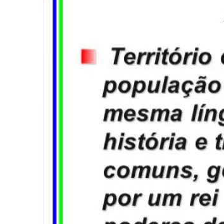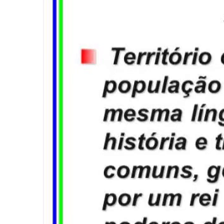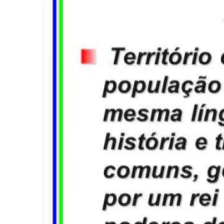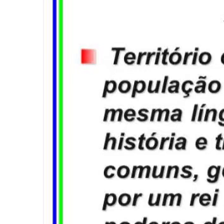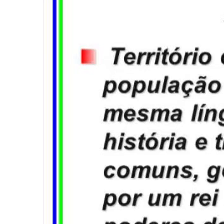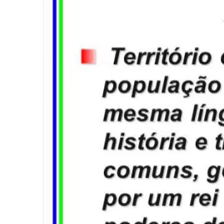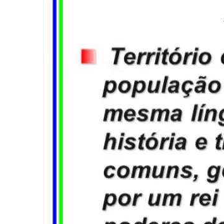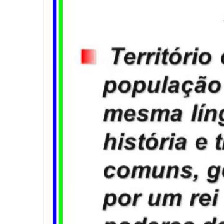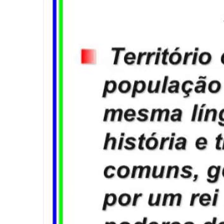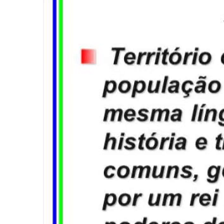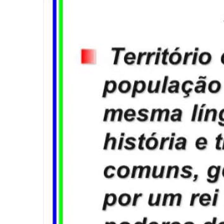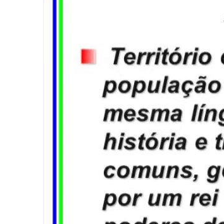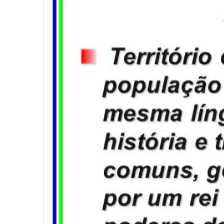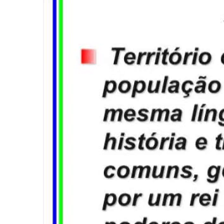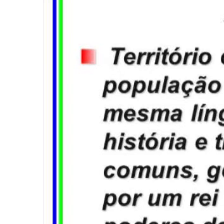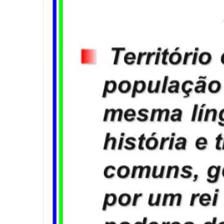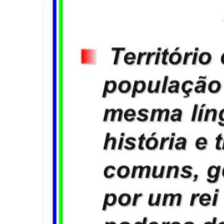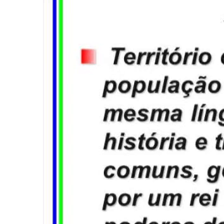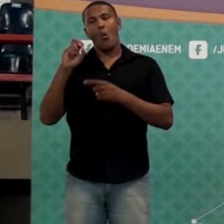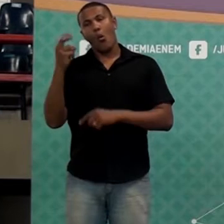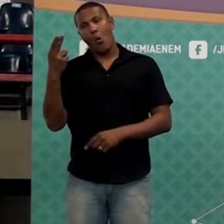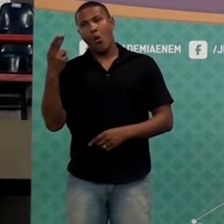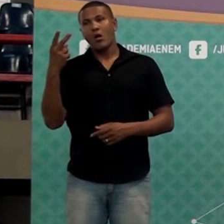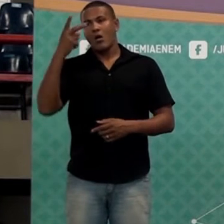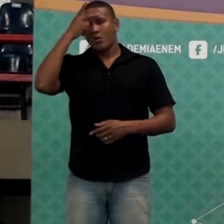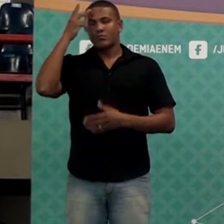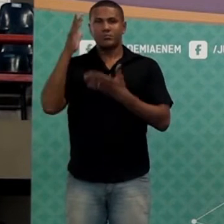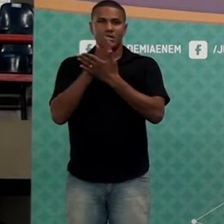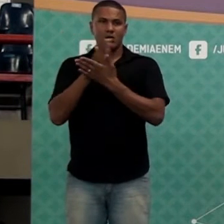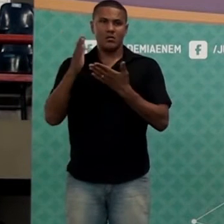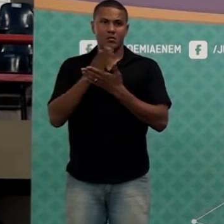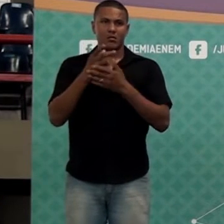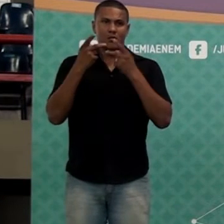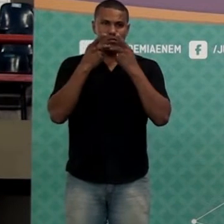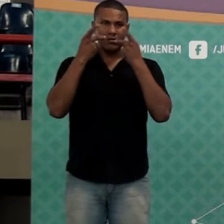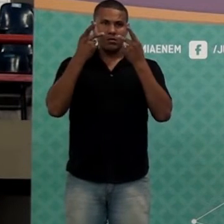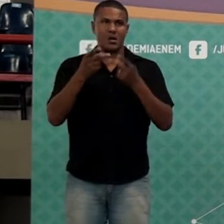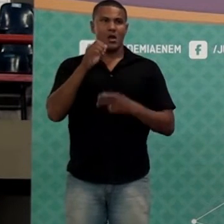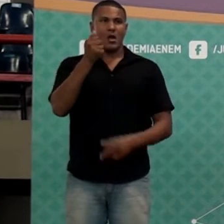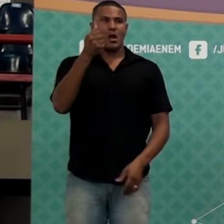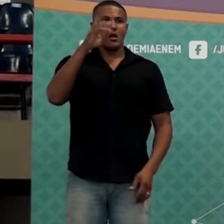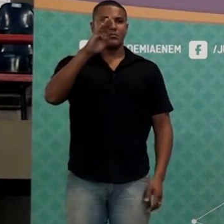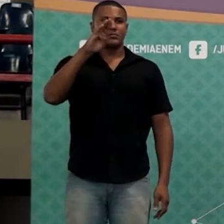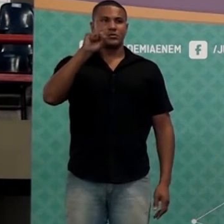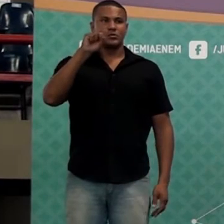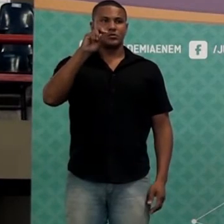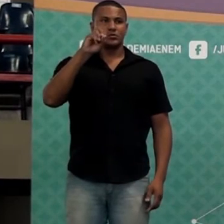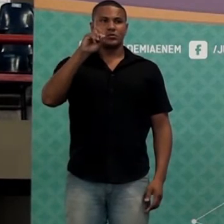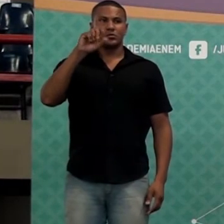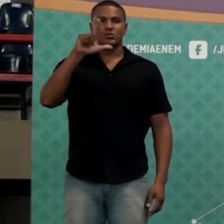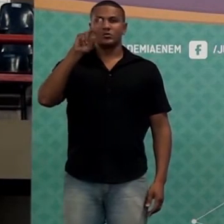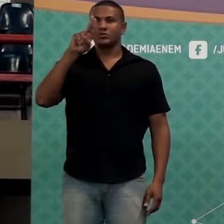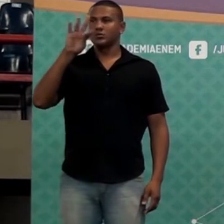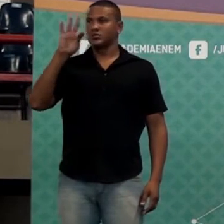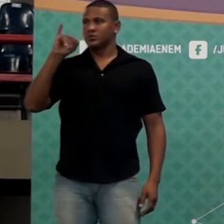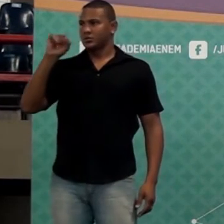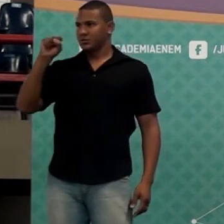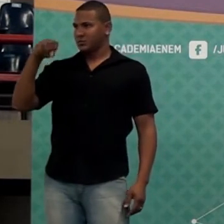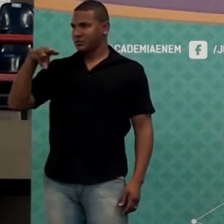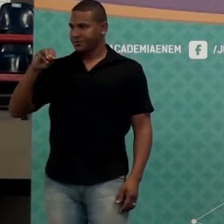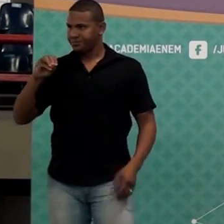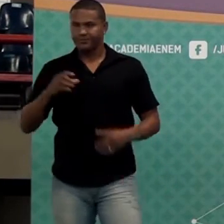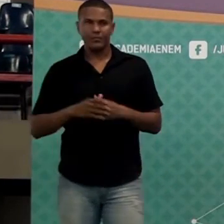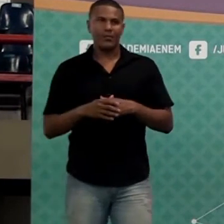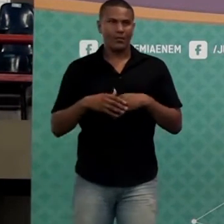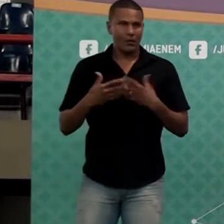gosta de chamar de absolutismo. Tá certo? O Enem gosta de texto, gosta de